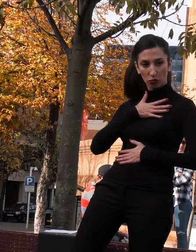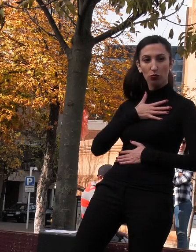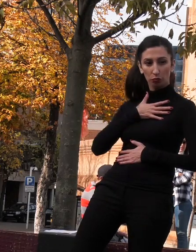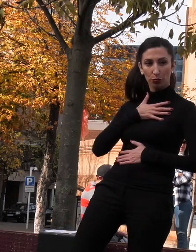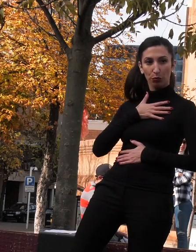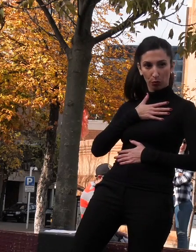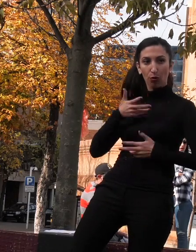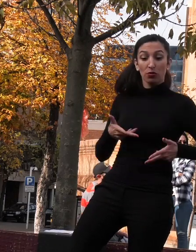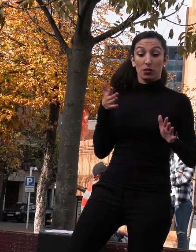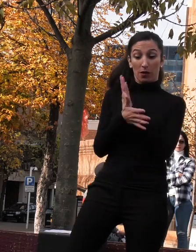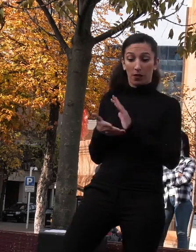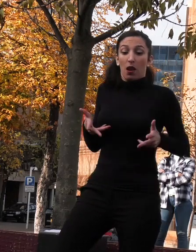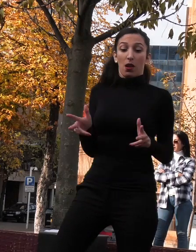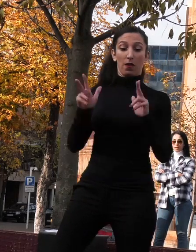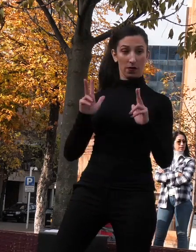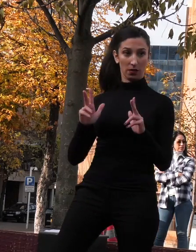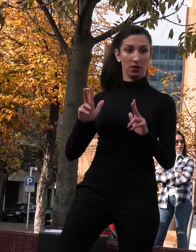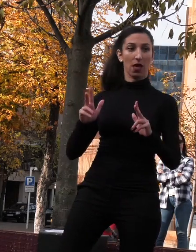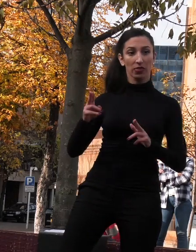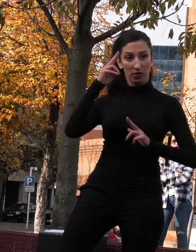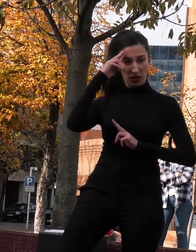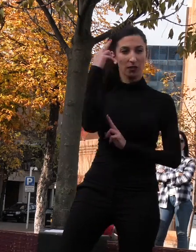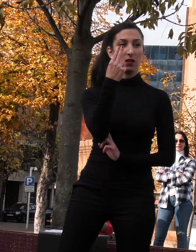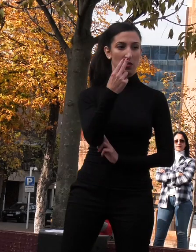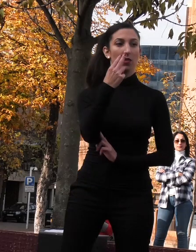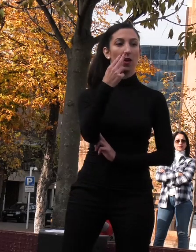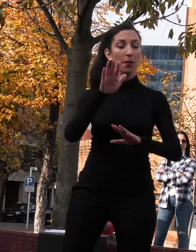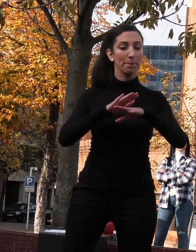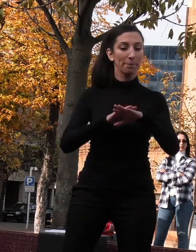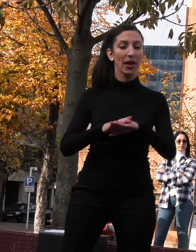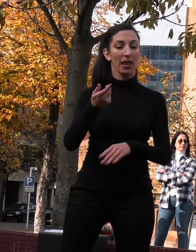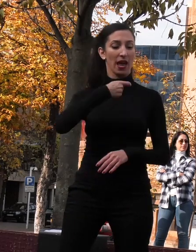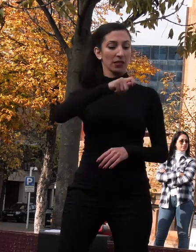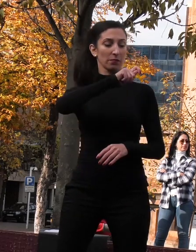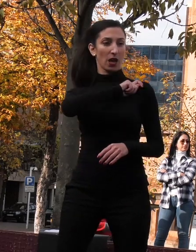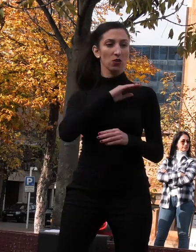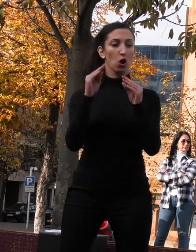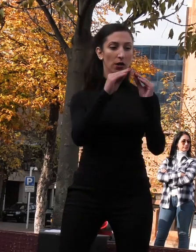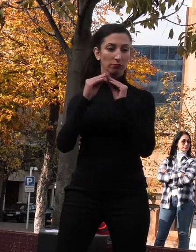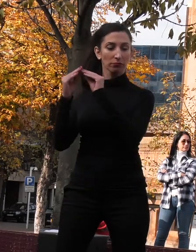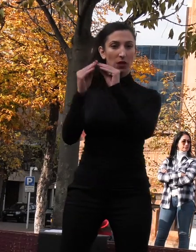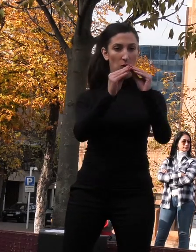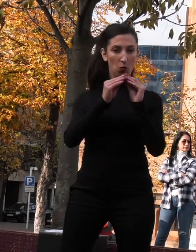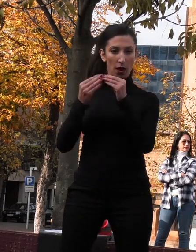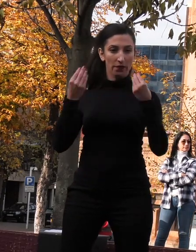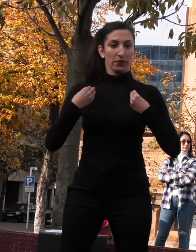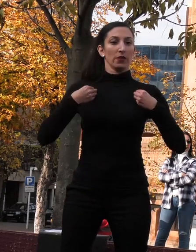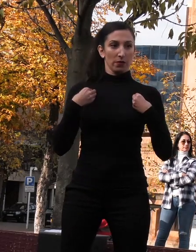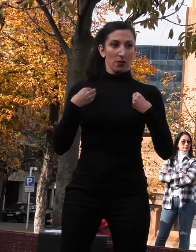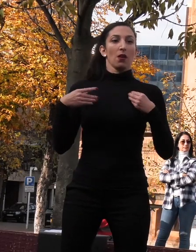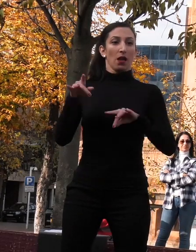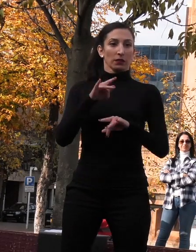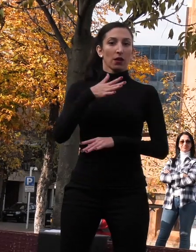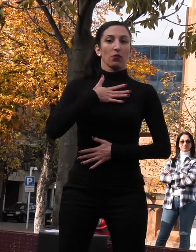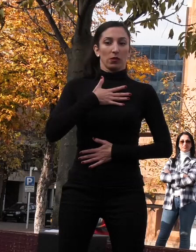recuperar la libertad y la dignidad de vivir como españoles libres e iguales en nuestras tierras.